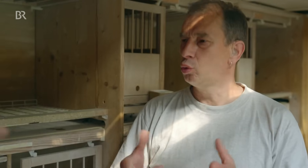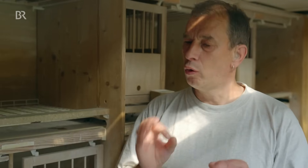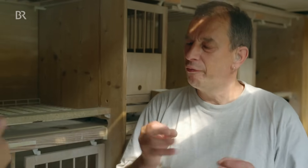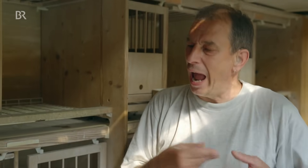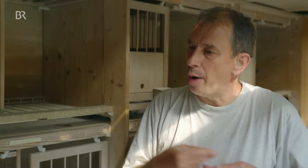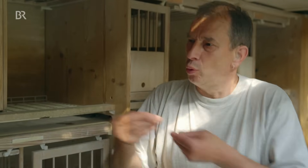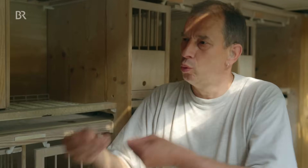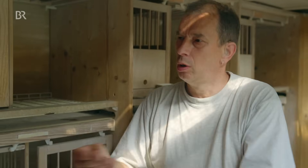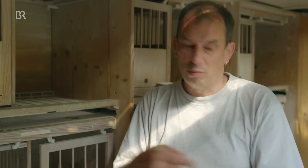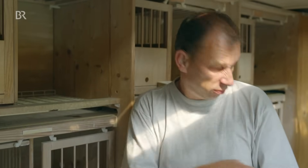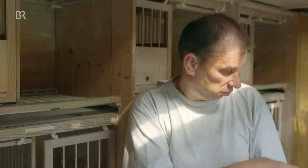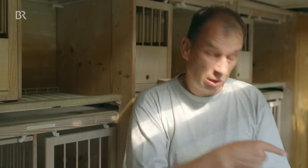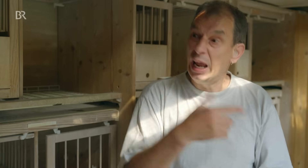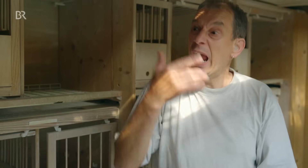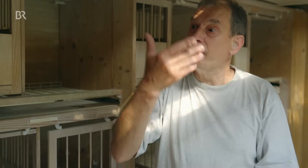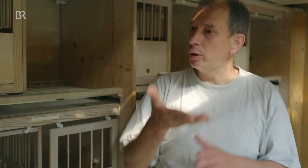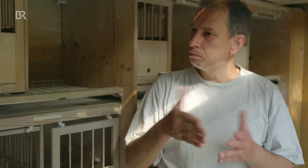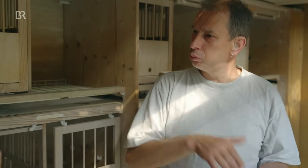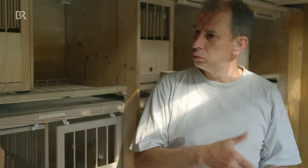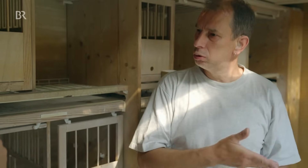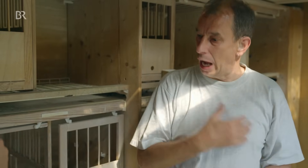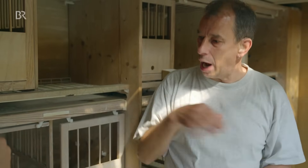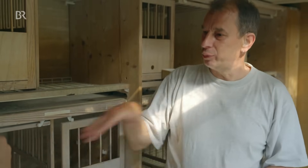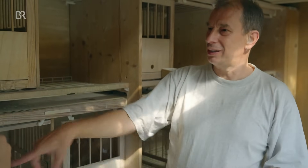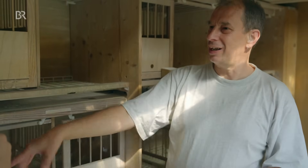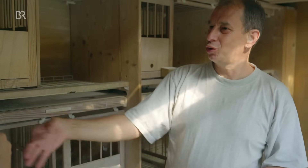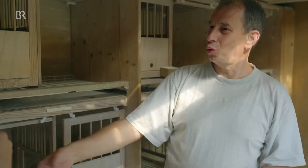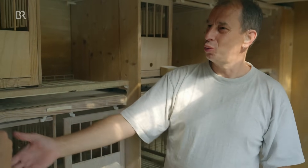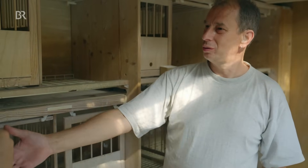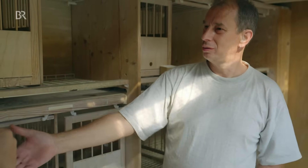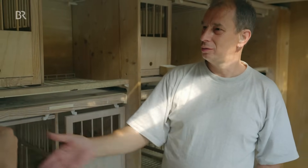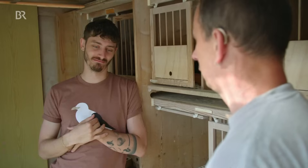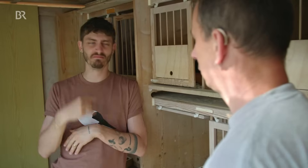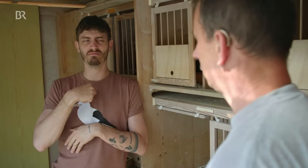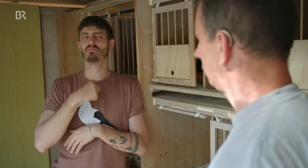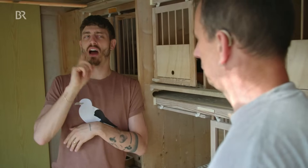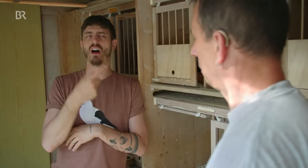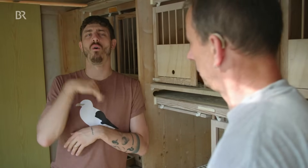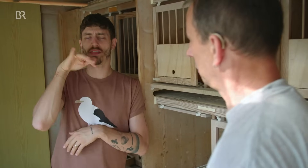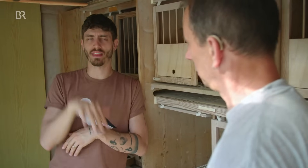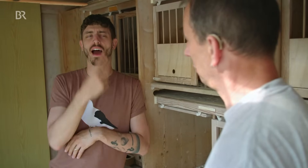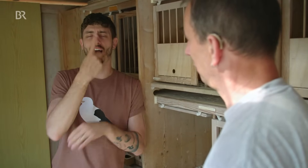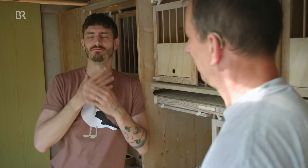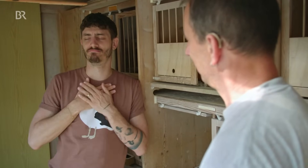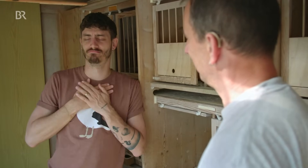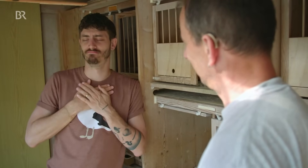Der hat seine Fähigkeiten an ihn weitervererbt. Wenn der mal stirbt, habe ich ihn noch. Ich habe auch eine Liebste. Eine